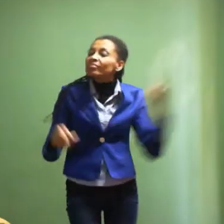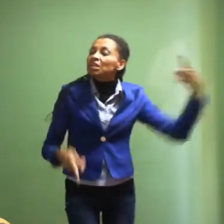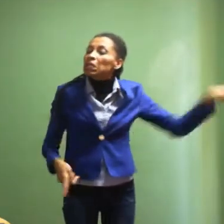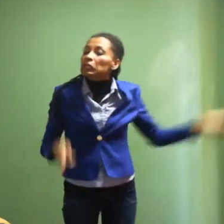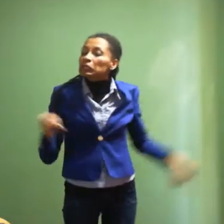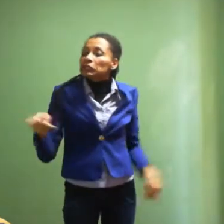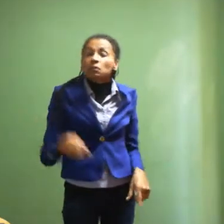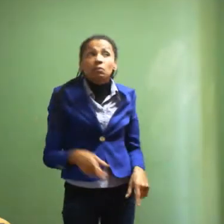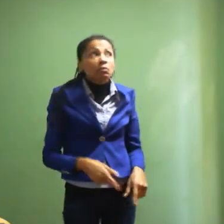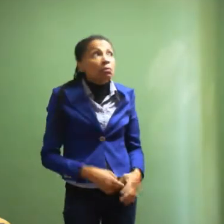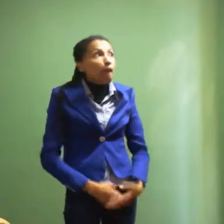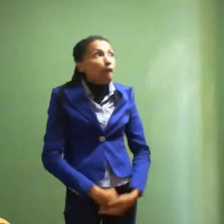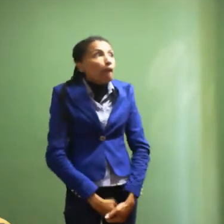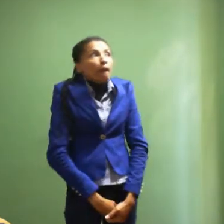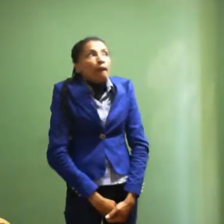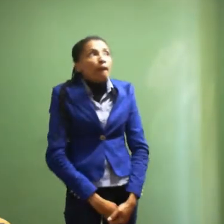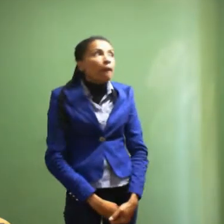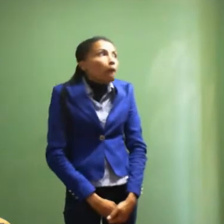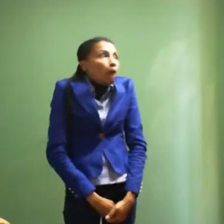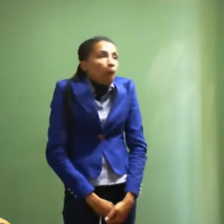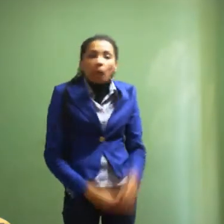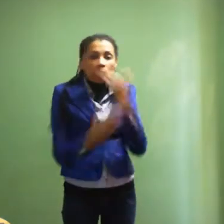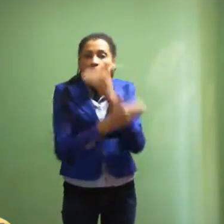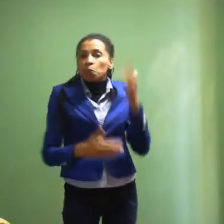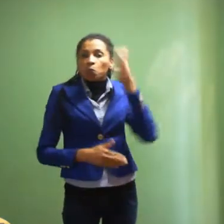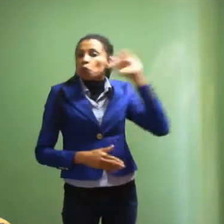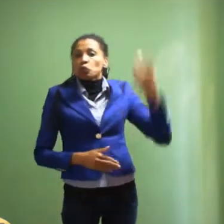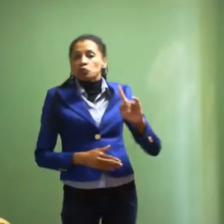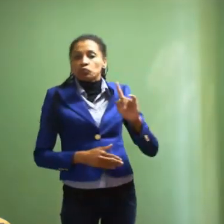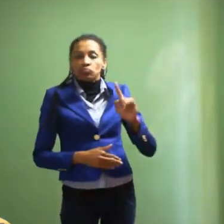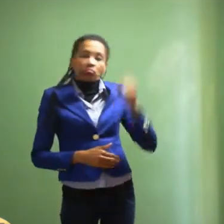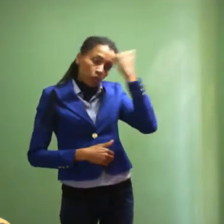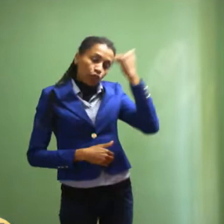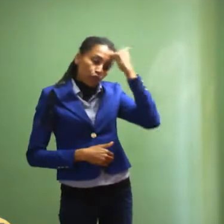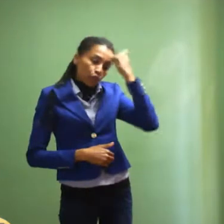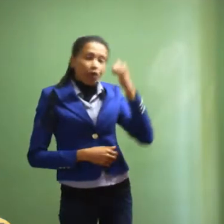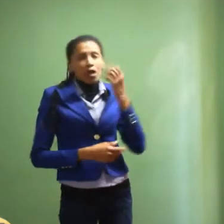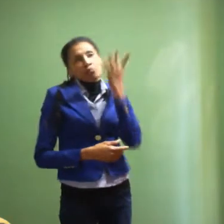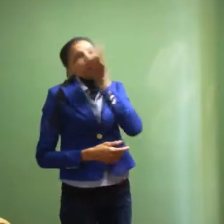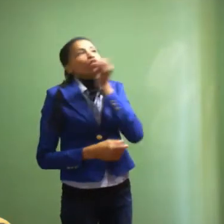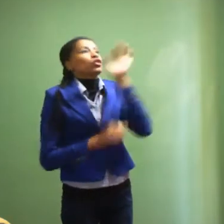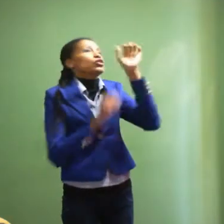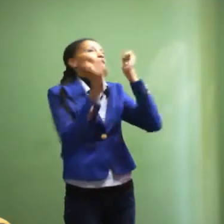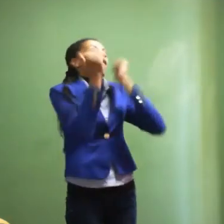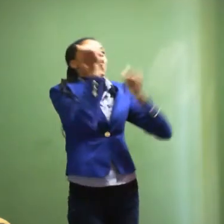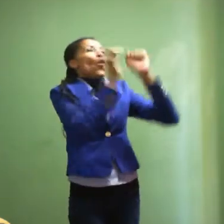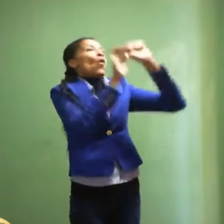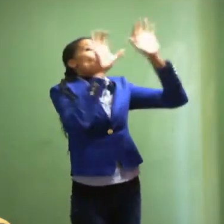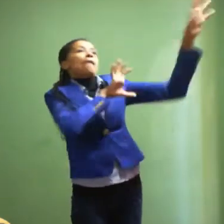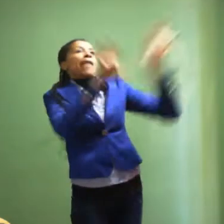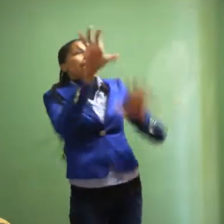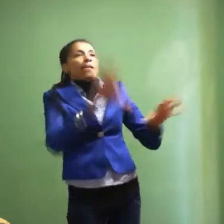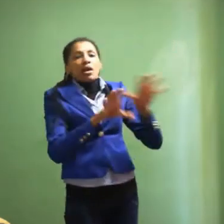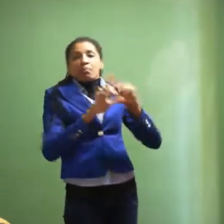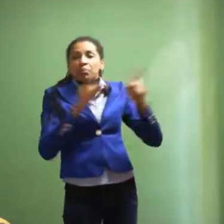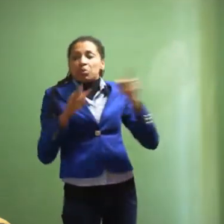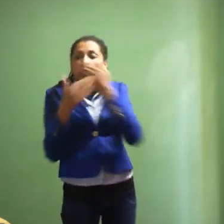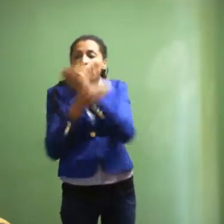chicos qué dice ahí, qué es eso, no lo tienen muy claro. Hay cosas que son muy difíciles de plasmar por escrito, como las